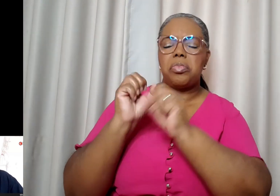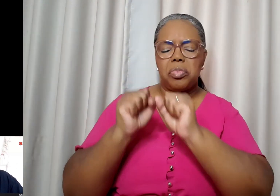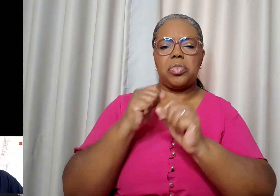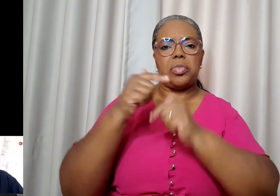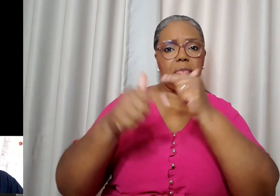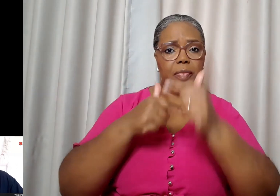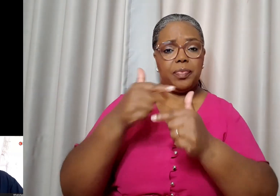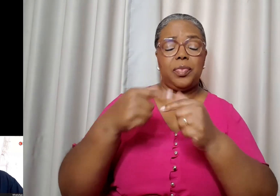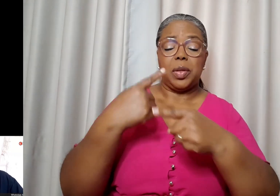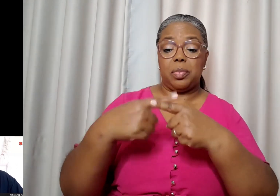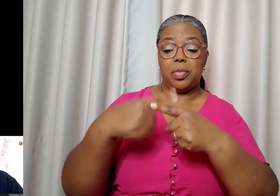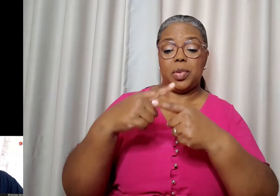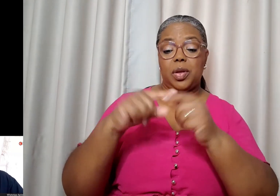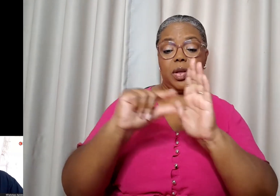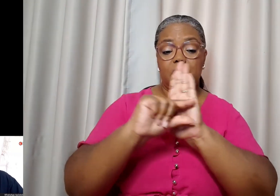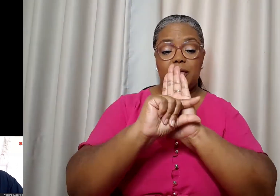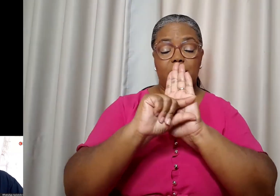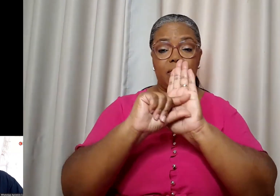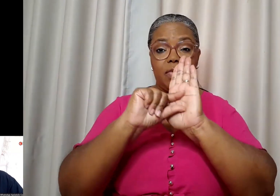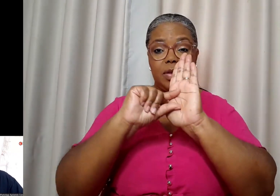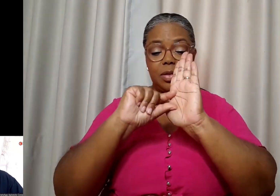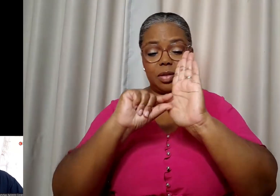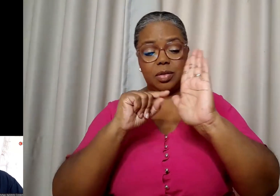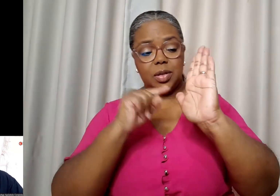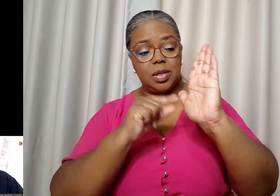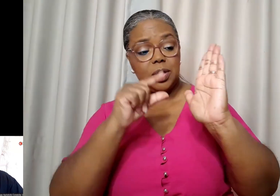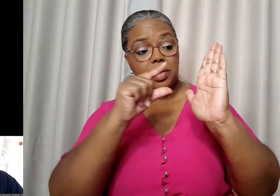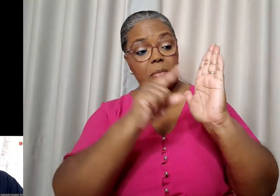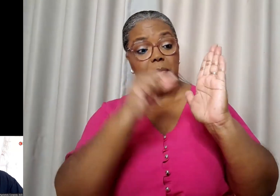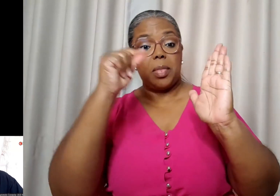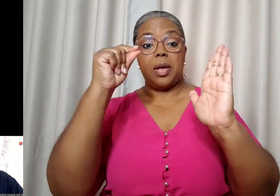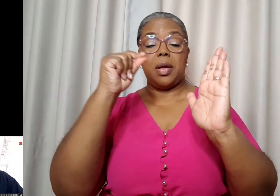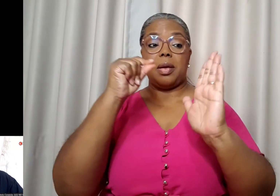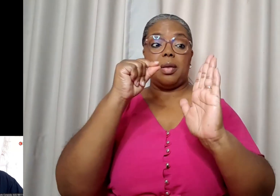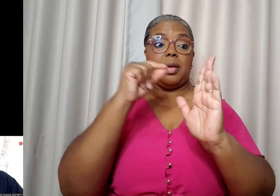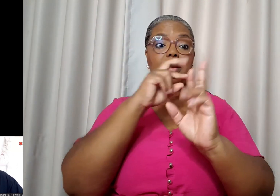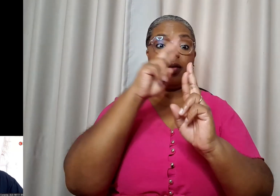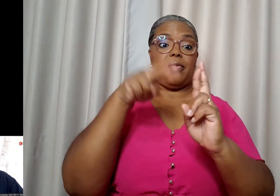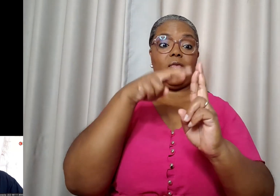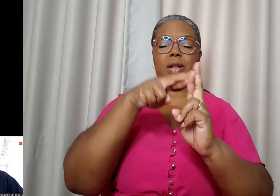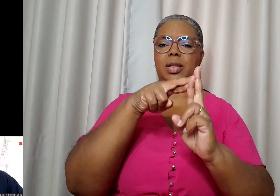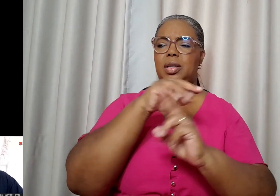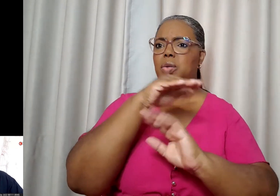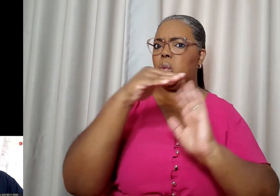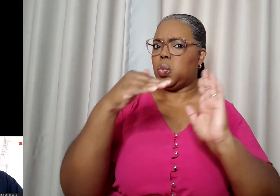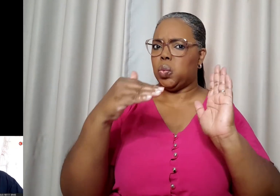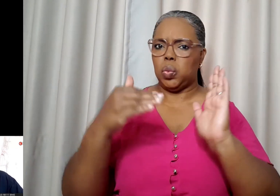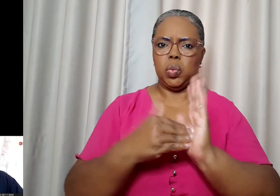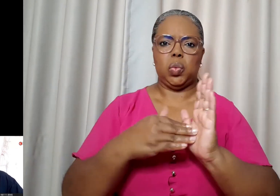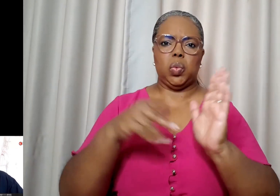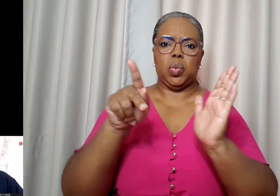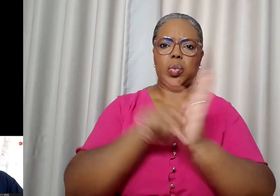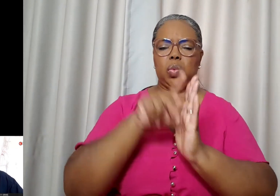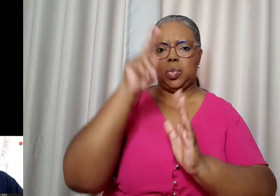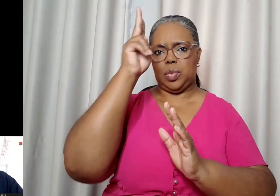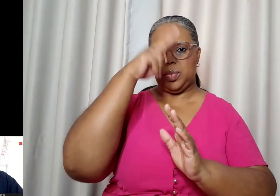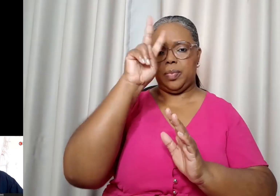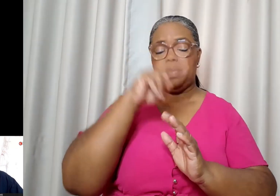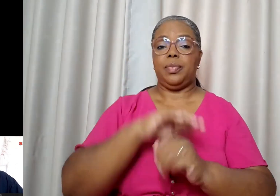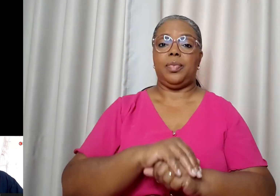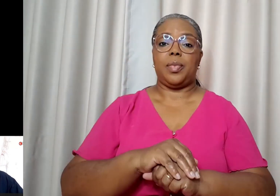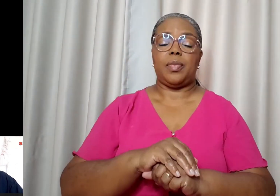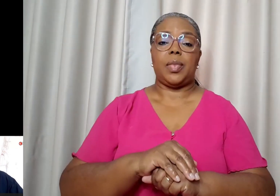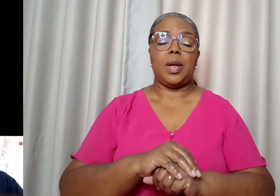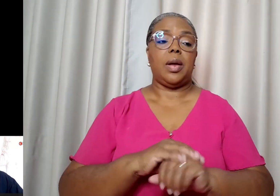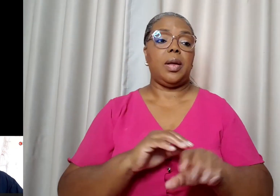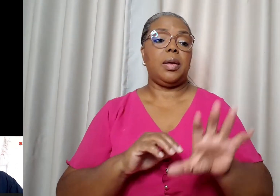às vezes como um referencial, como se tudo aquilo fosse a história. Então pegam a história do jovem rico